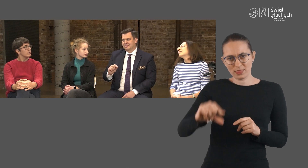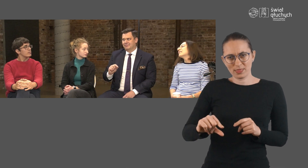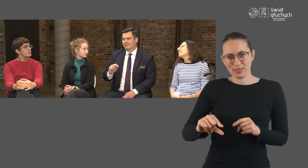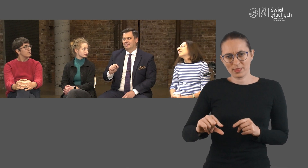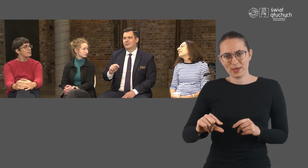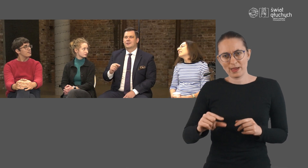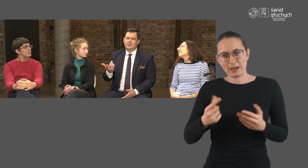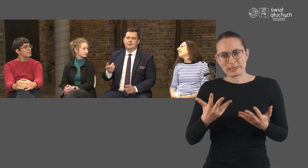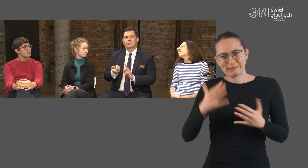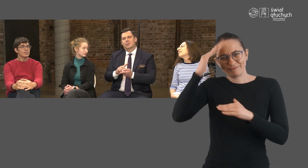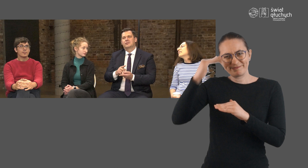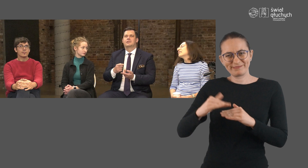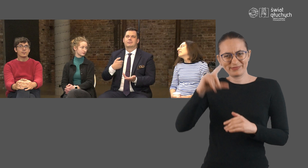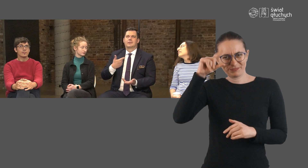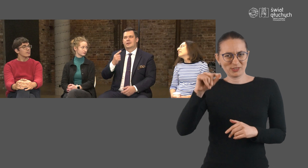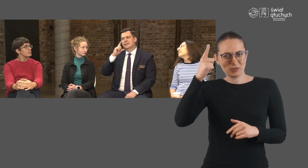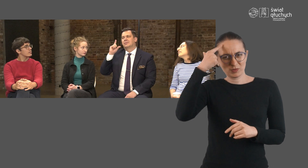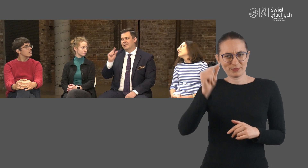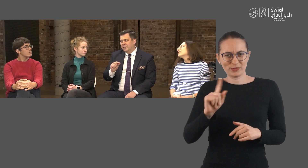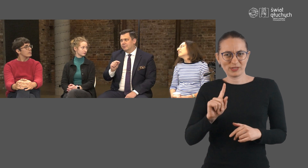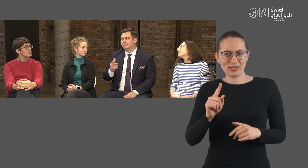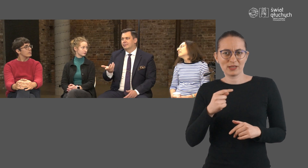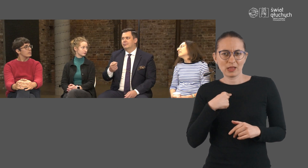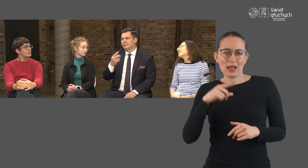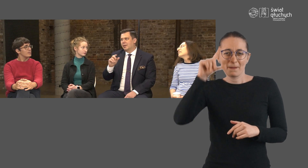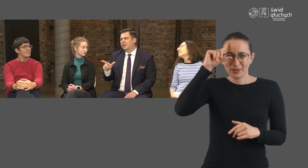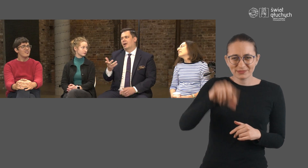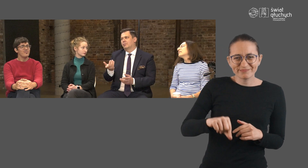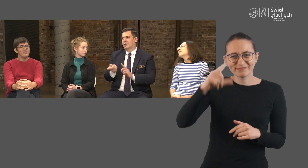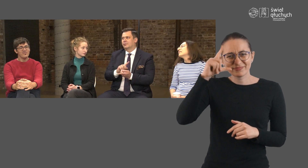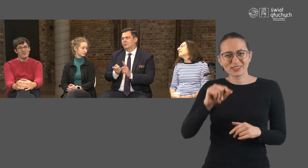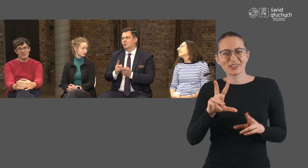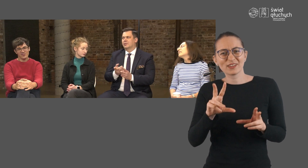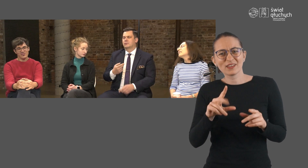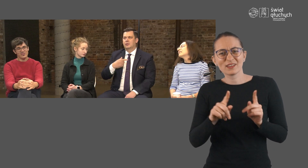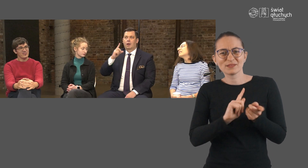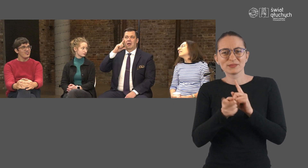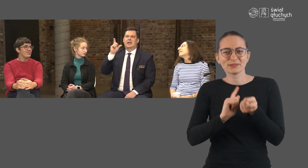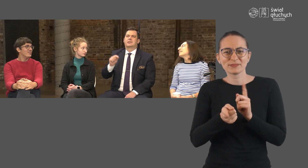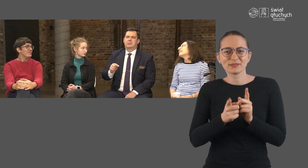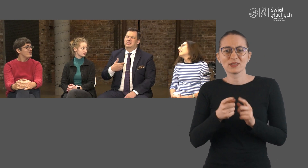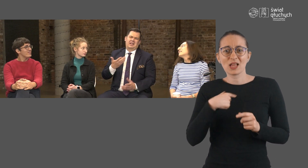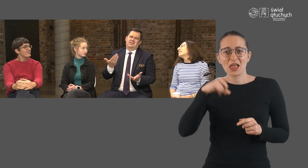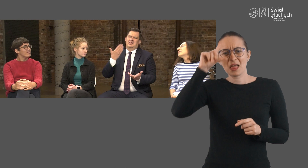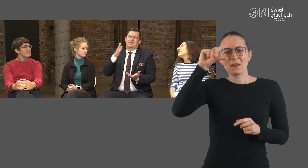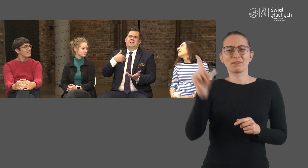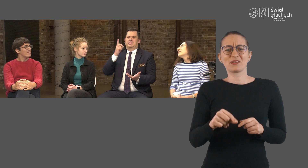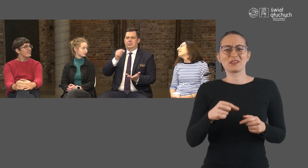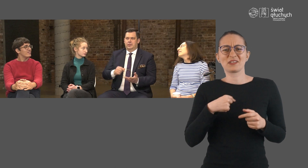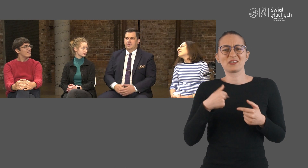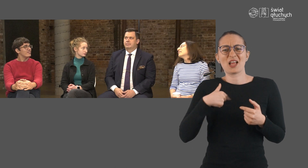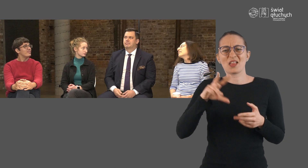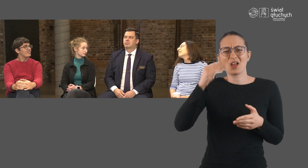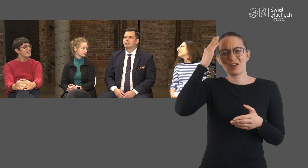Tak? Czyli można powiedzieć, jestem debilem. Debilem, jak to tam tłumaczyć, nie? Ja jestem debilem, ja nie znam, ja